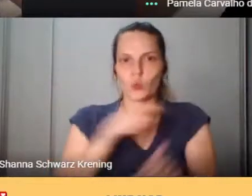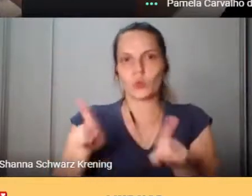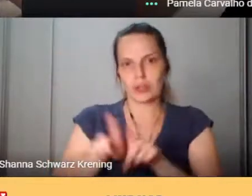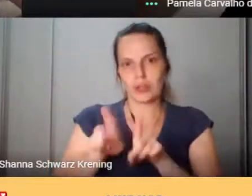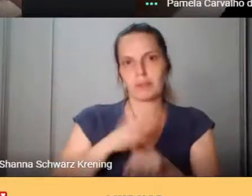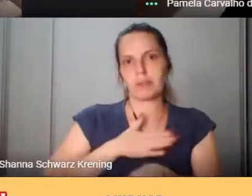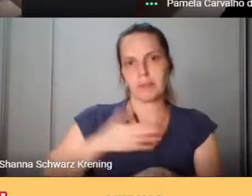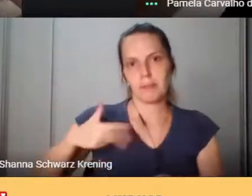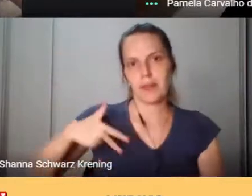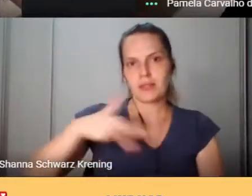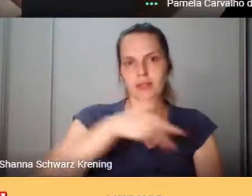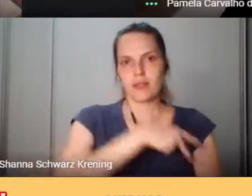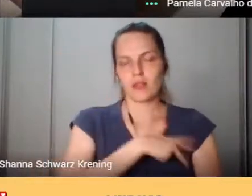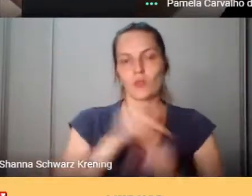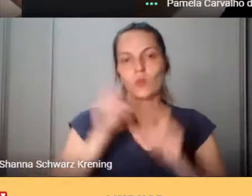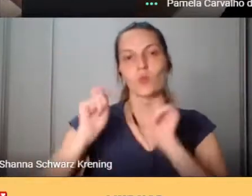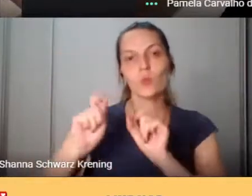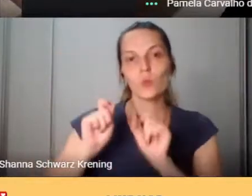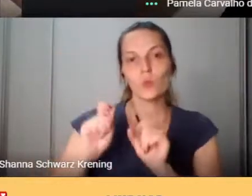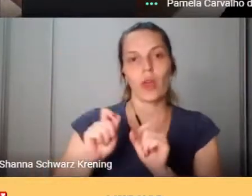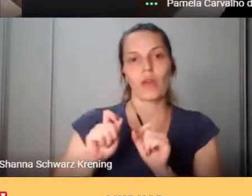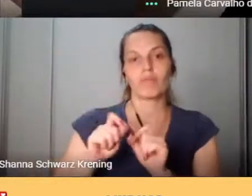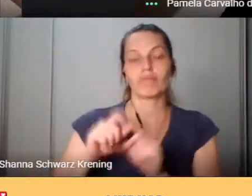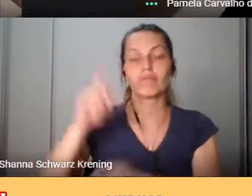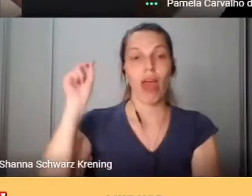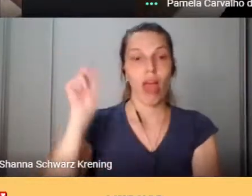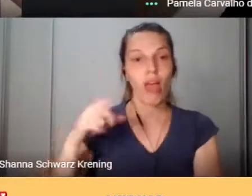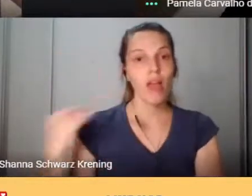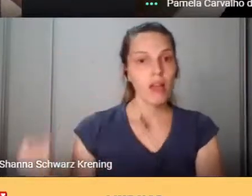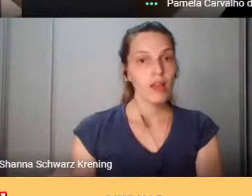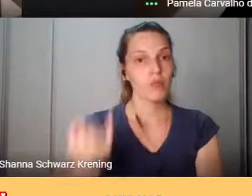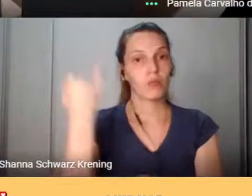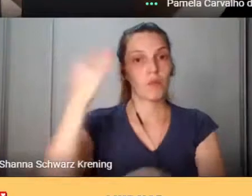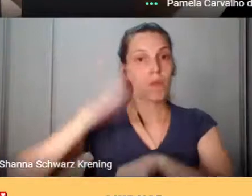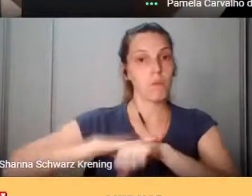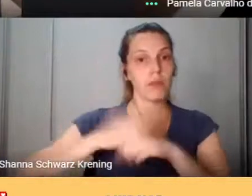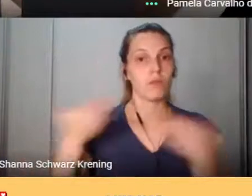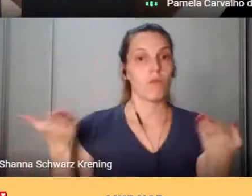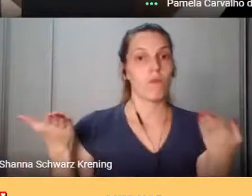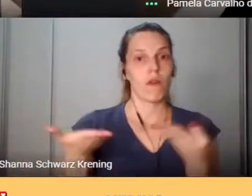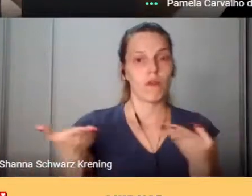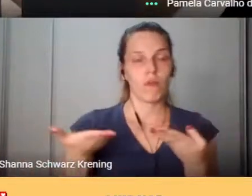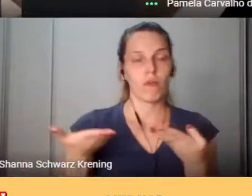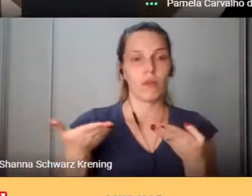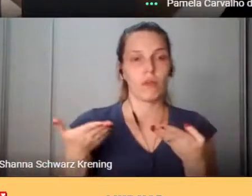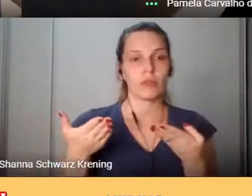é o quanto é importante nesse momento da gente